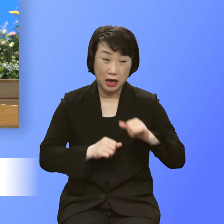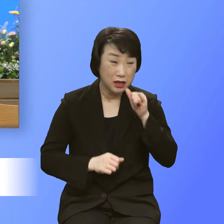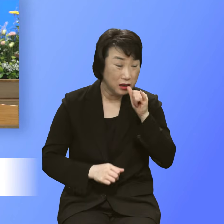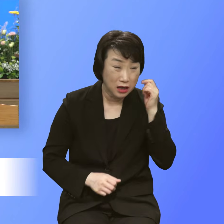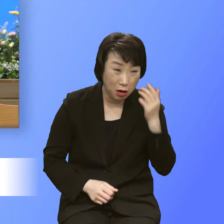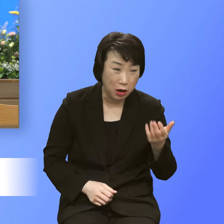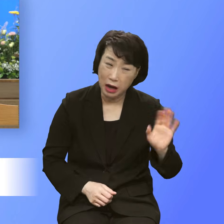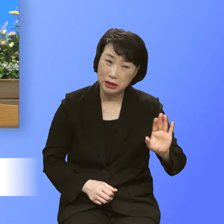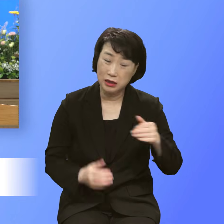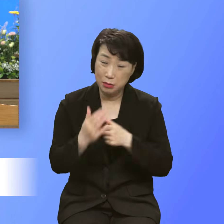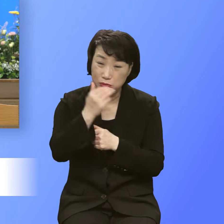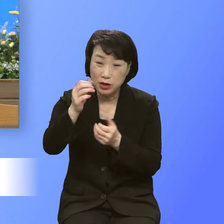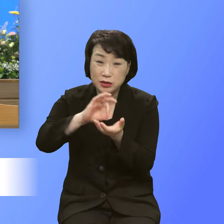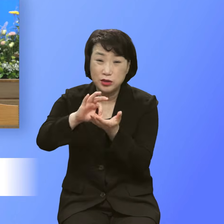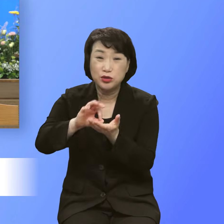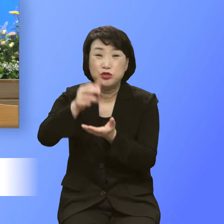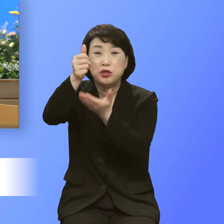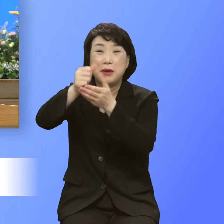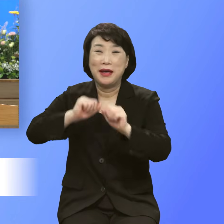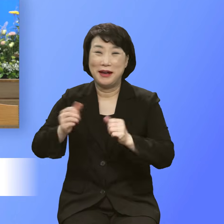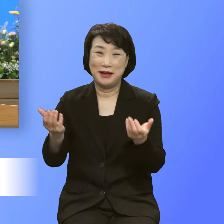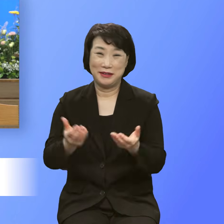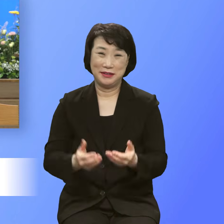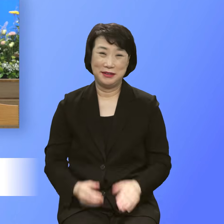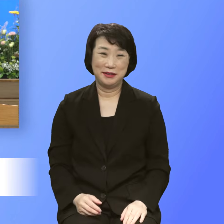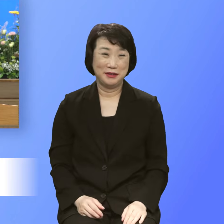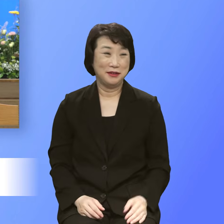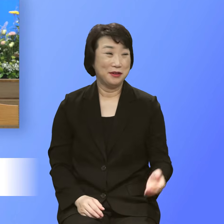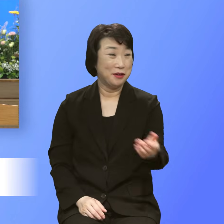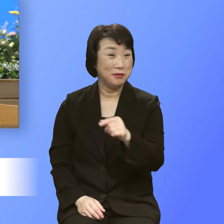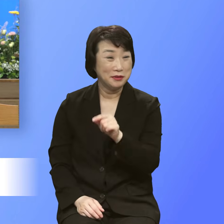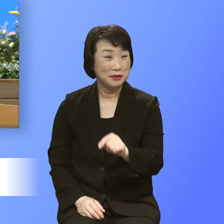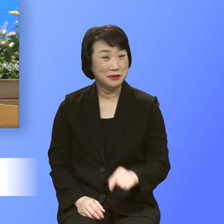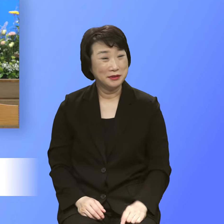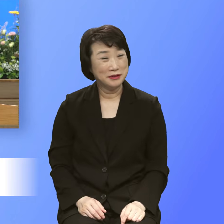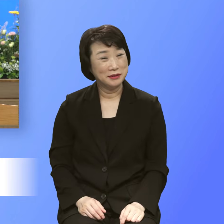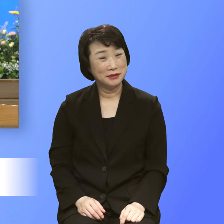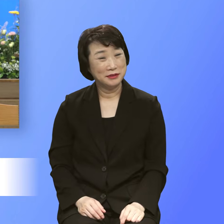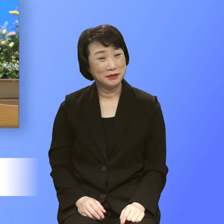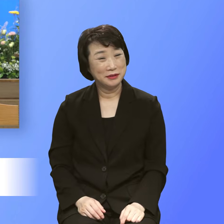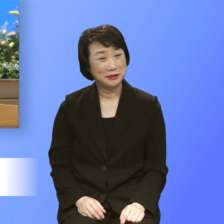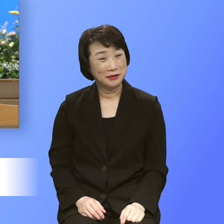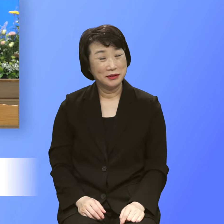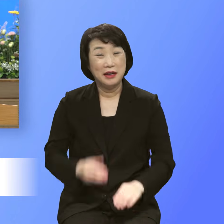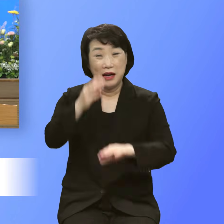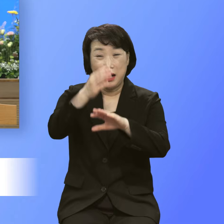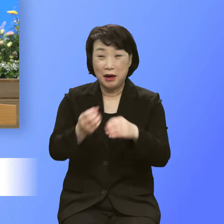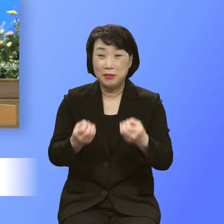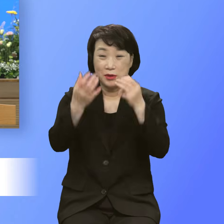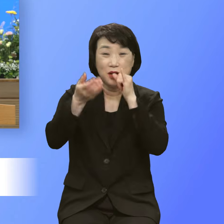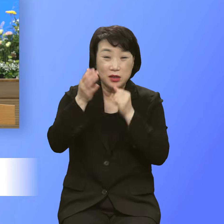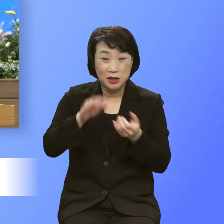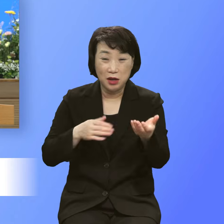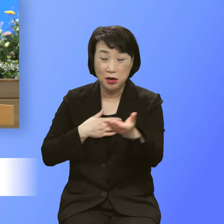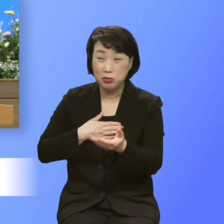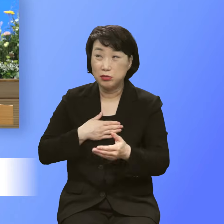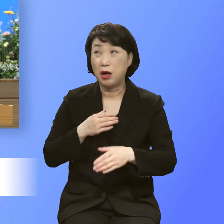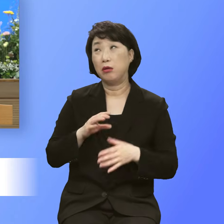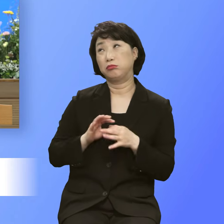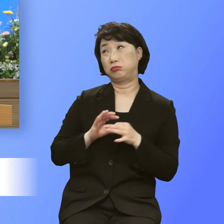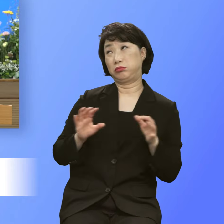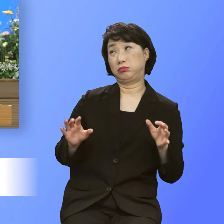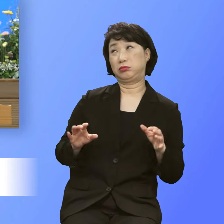주님이 성령이 하시는 일이죠. 어떻게 할 수 있느냐 말이요. 자, 감사절이 왔는데도 나하고는